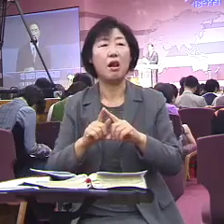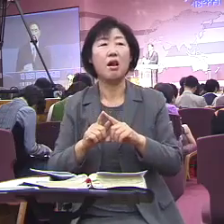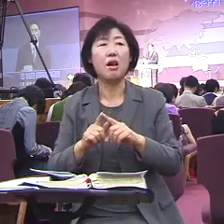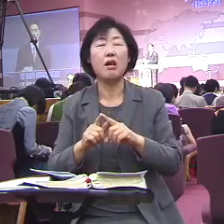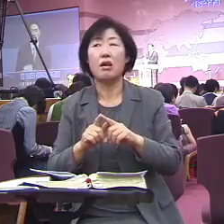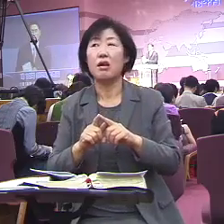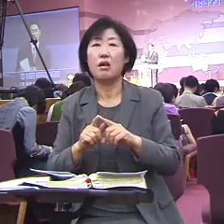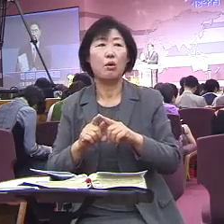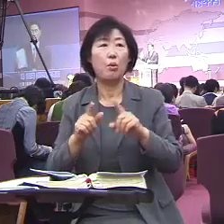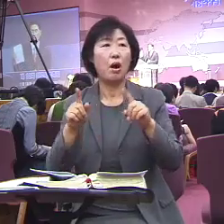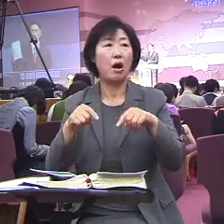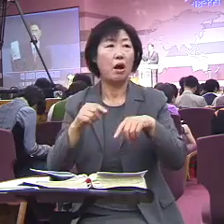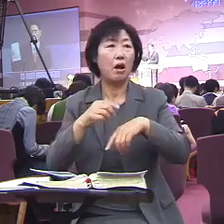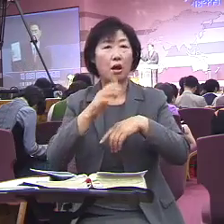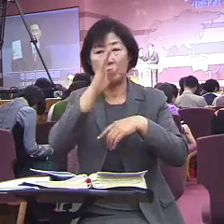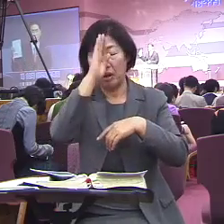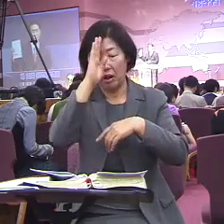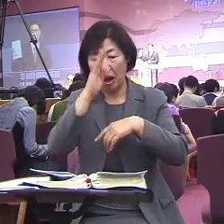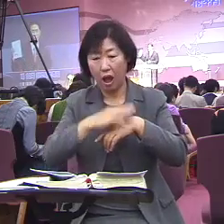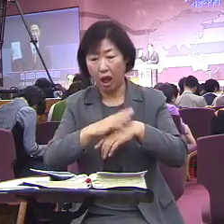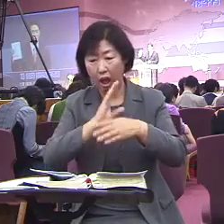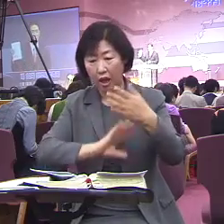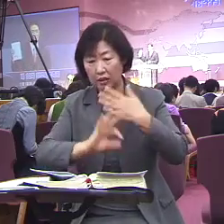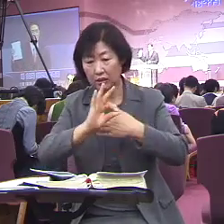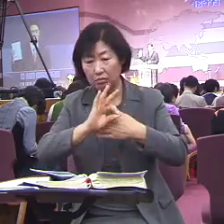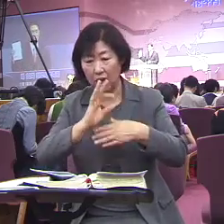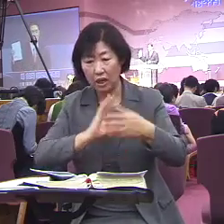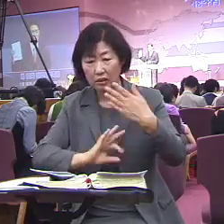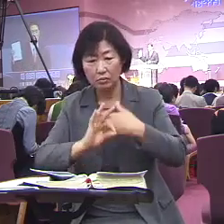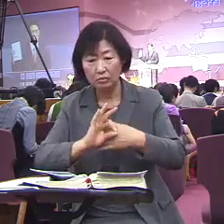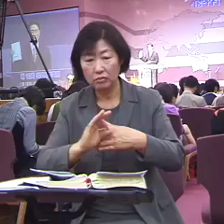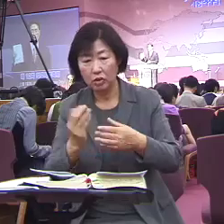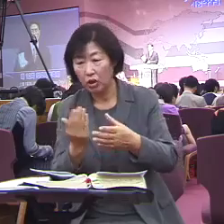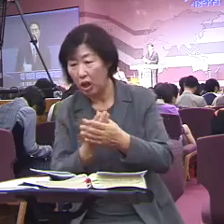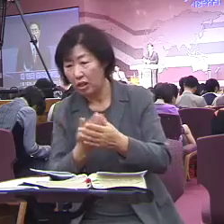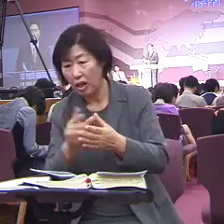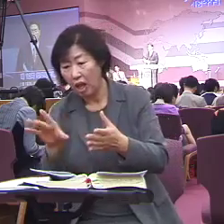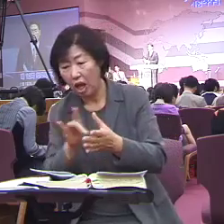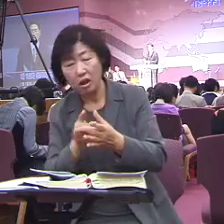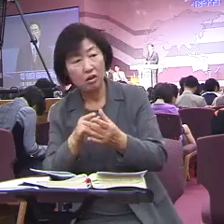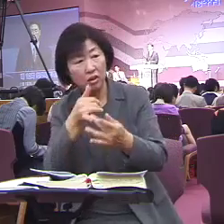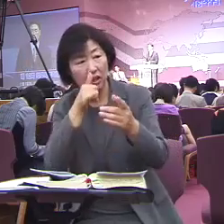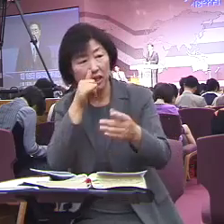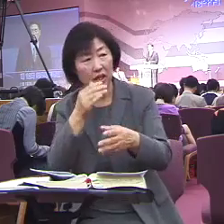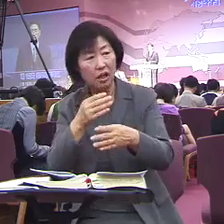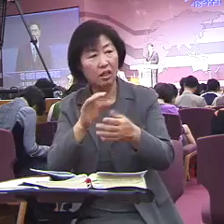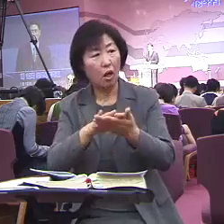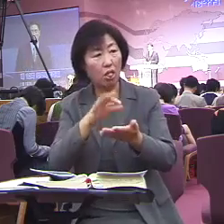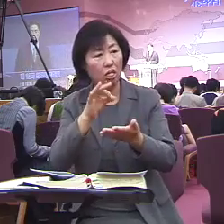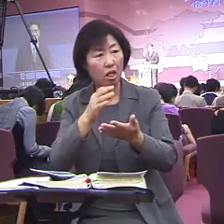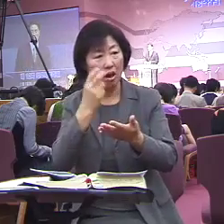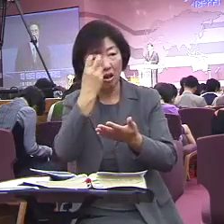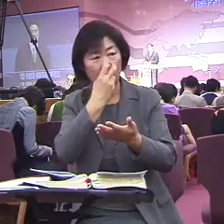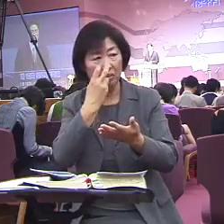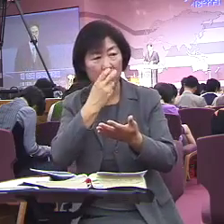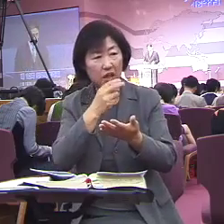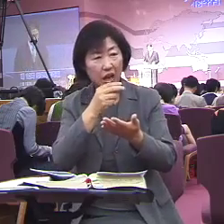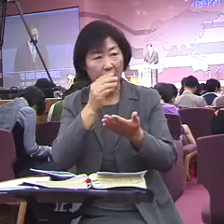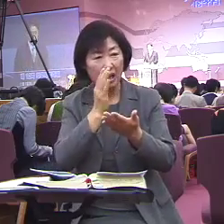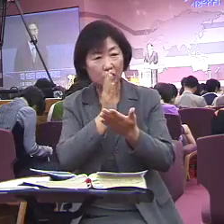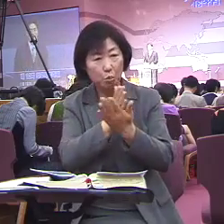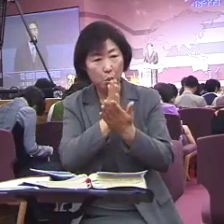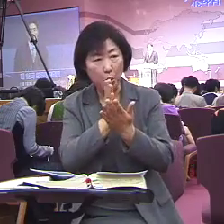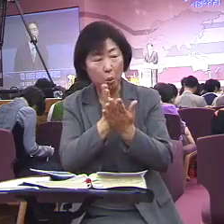주관에 보면 커뮤니티 봉사를 위한 의료사역 축제 안내지가 나와 있습니다. 비용과 또 검사 목록 등이